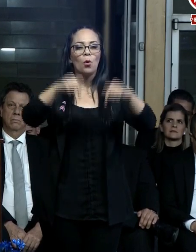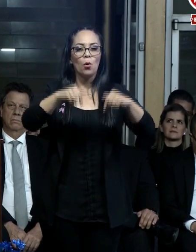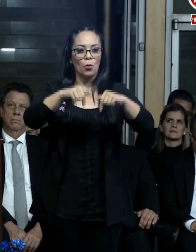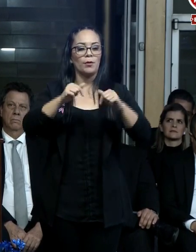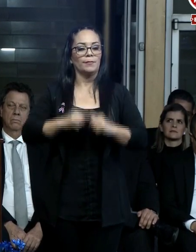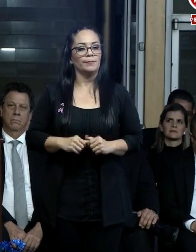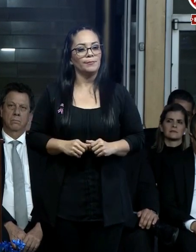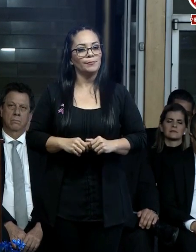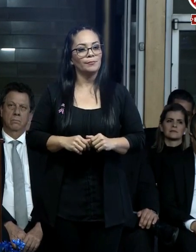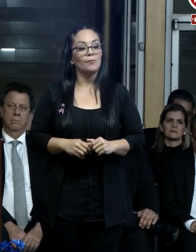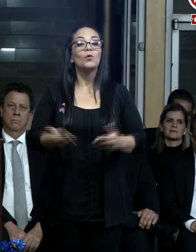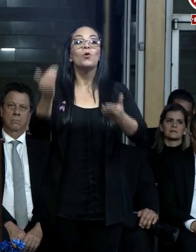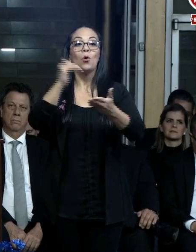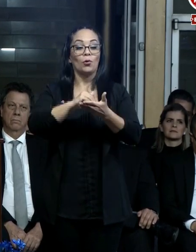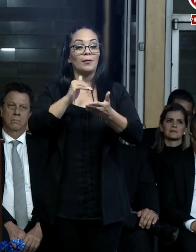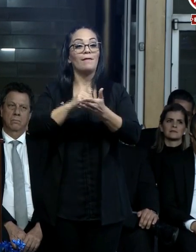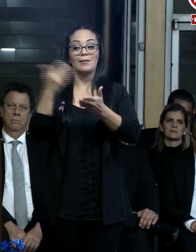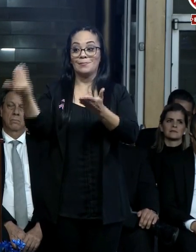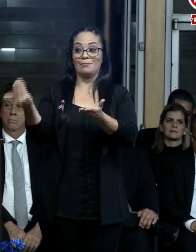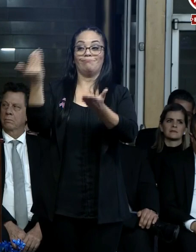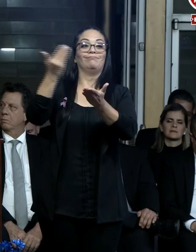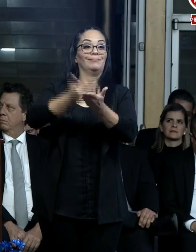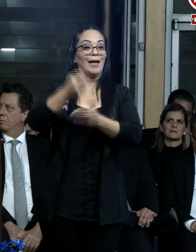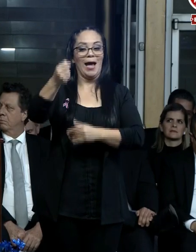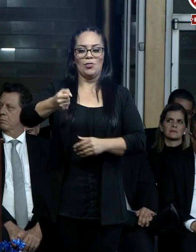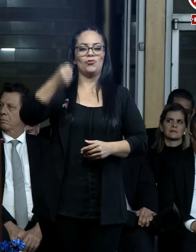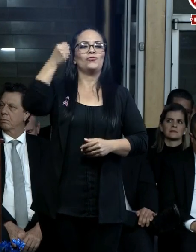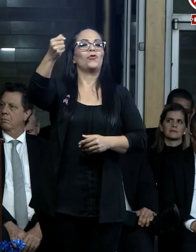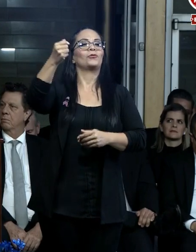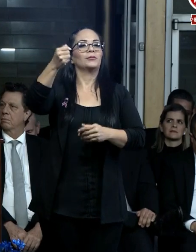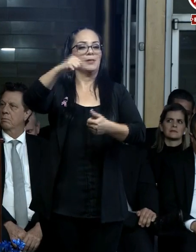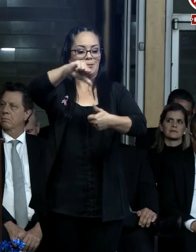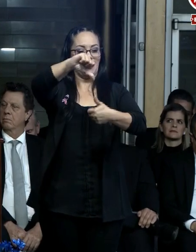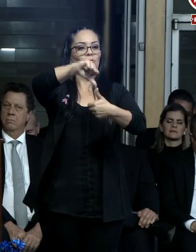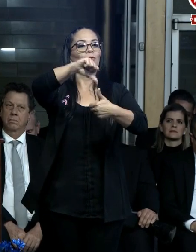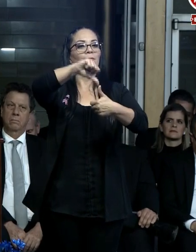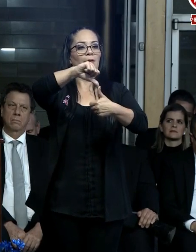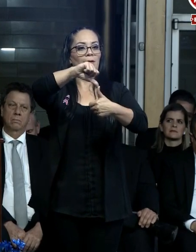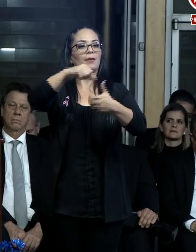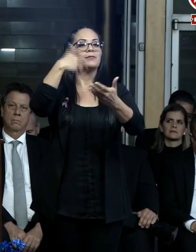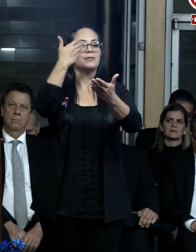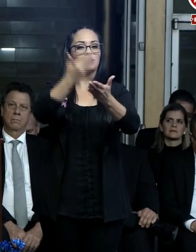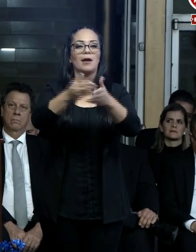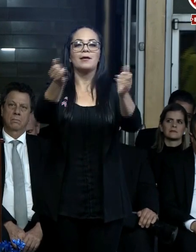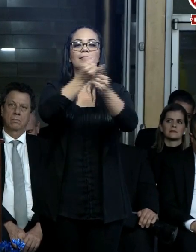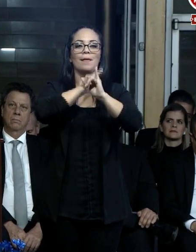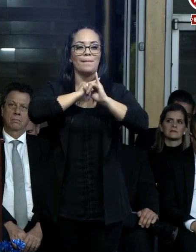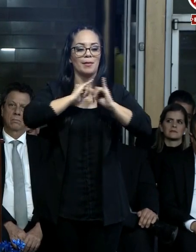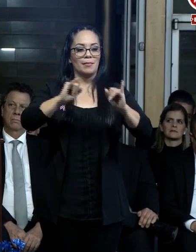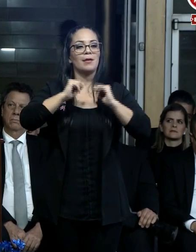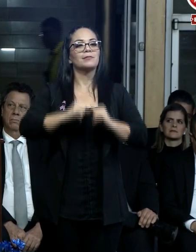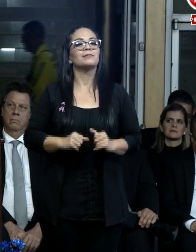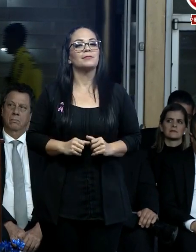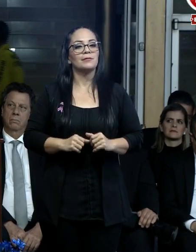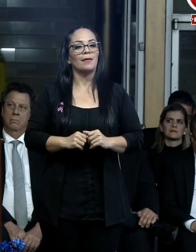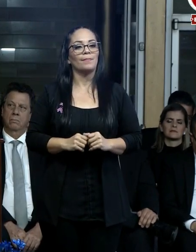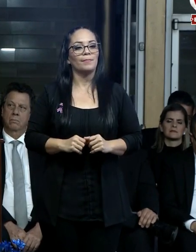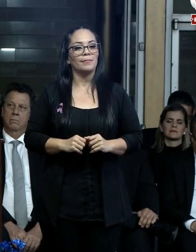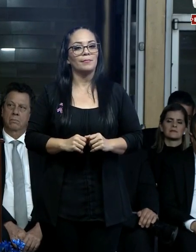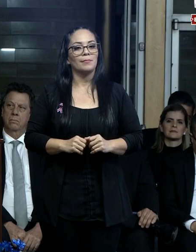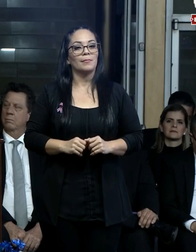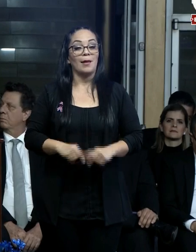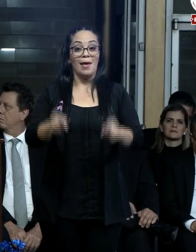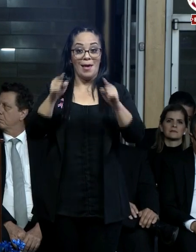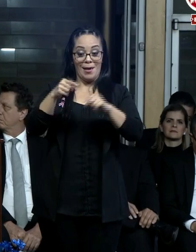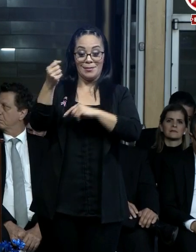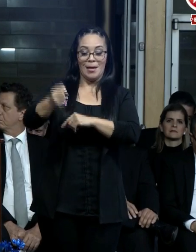ver nuevamente la llegada de la antorcha centroamericana de la independencia y descubrimos en